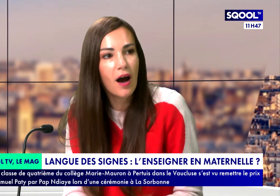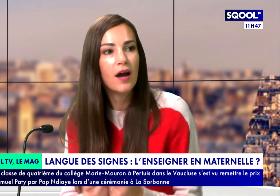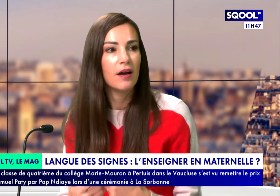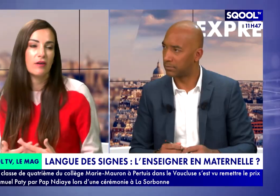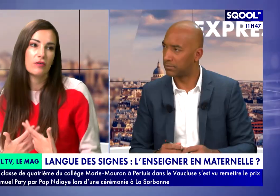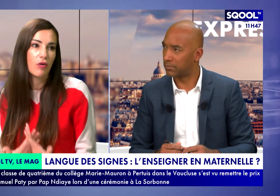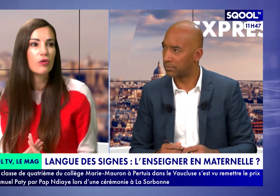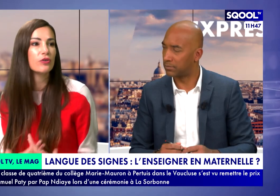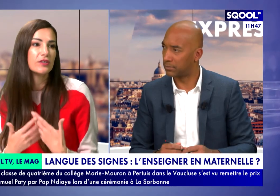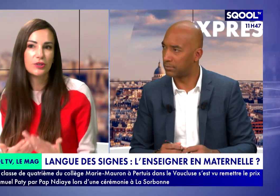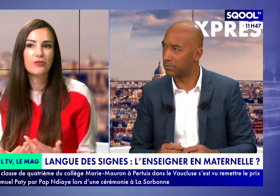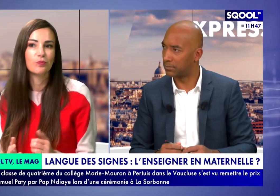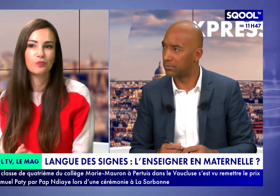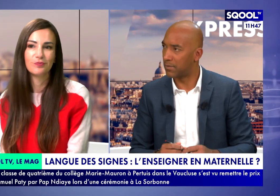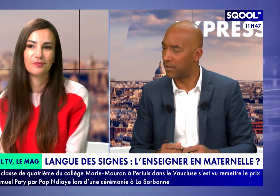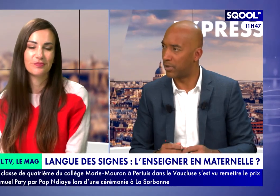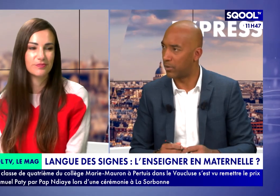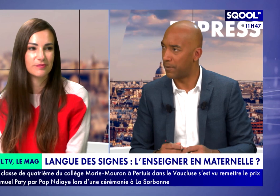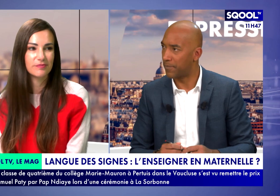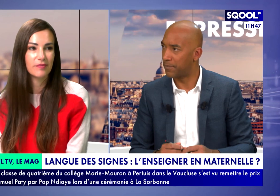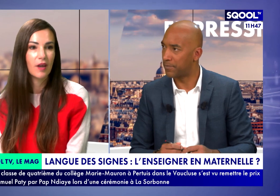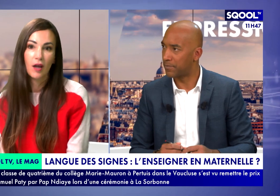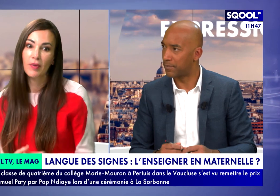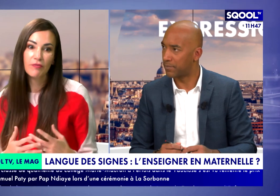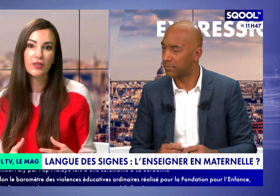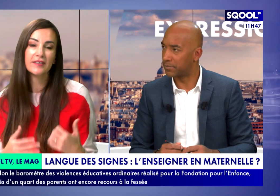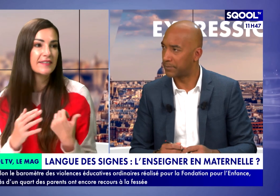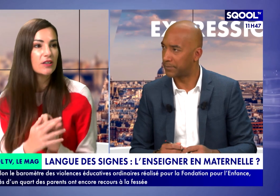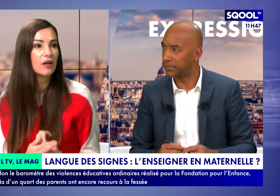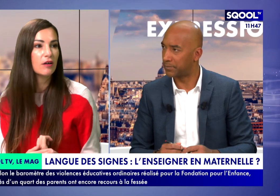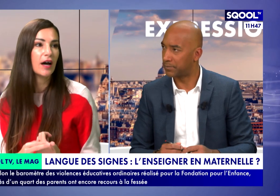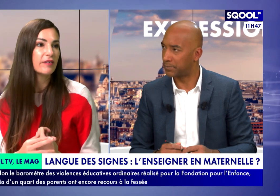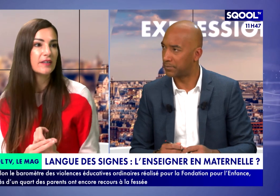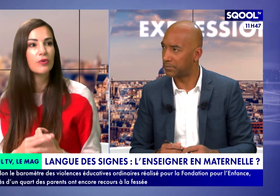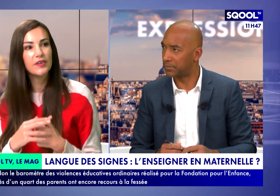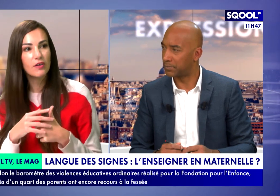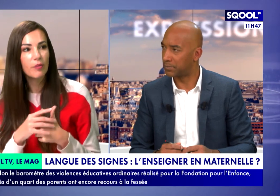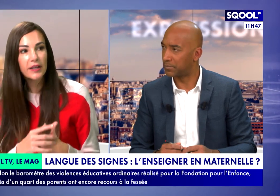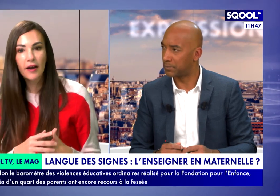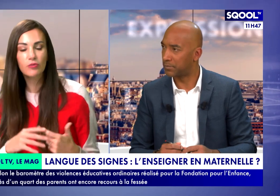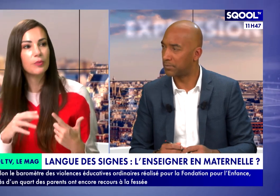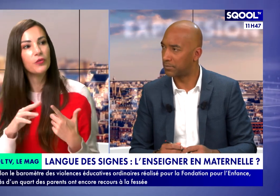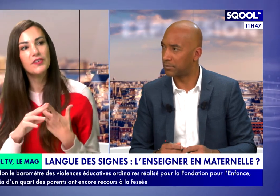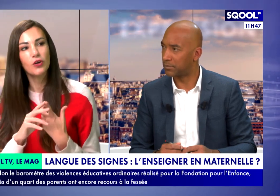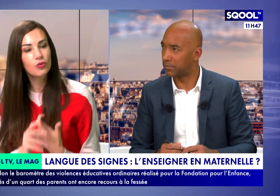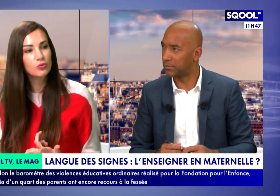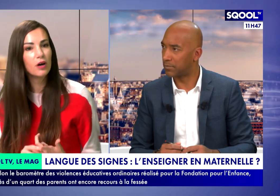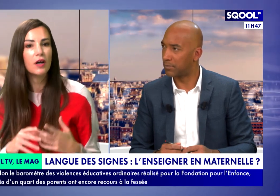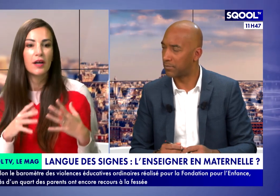en langue d'éducation. Et il faudrait quoi ? Il faudrait des écoles avec des professeurs bilingues ou des professeurs sourds. Il